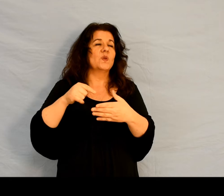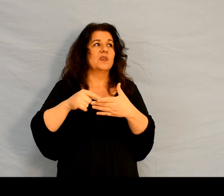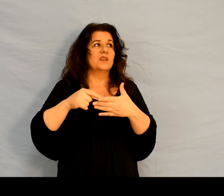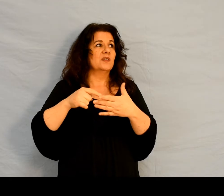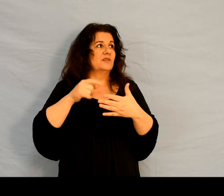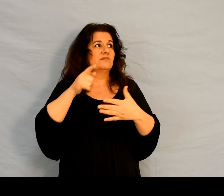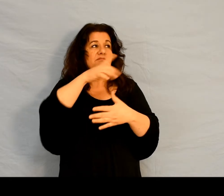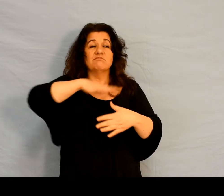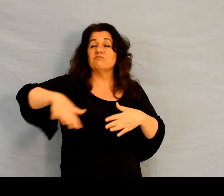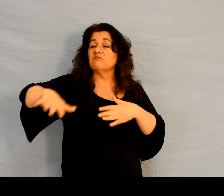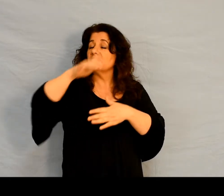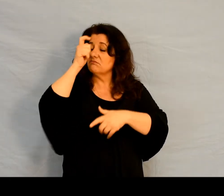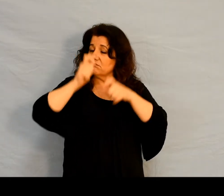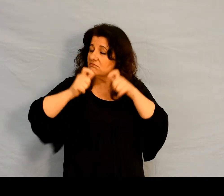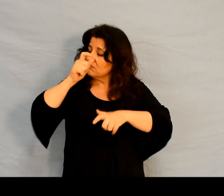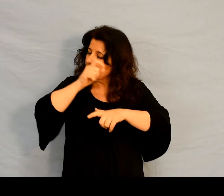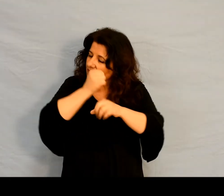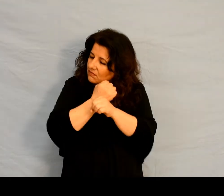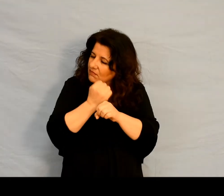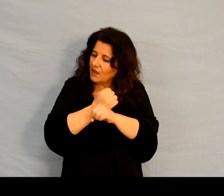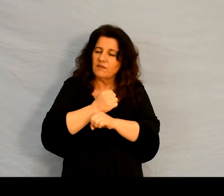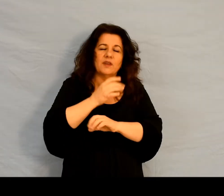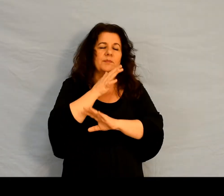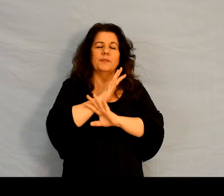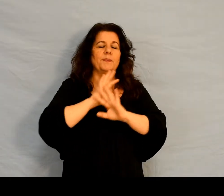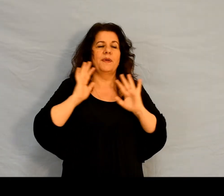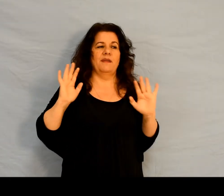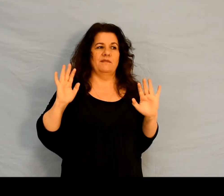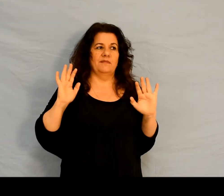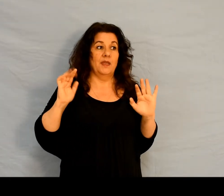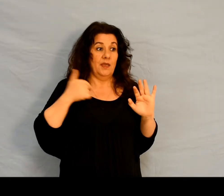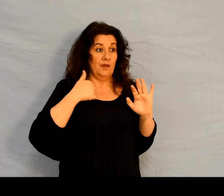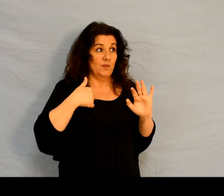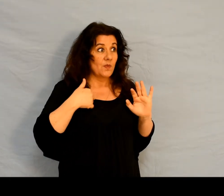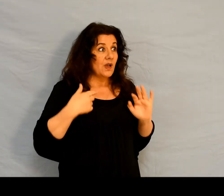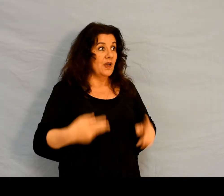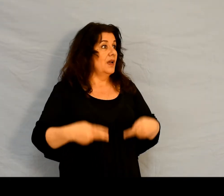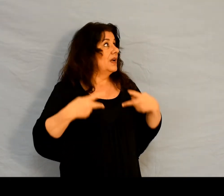Aussi longtemps que je suis dans le monde, je suis la lumière du monde. »